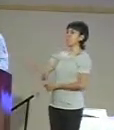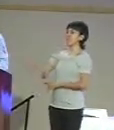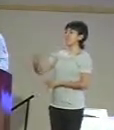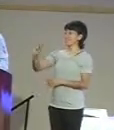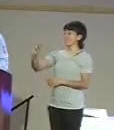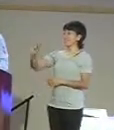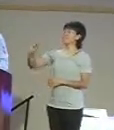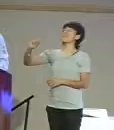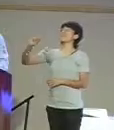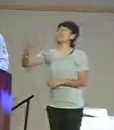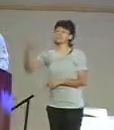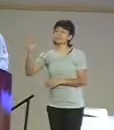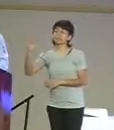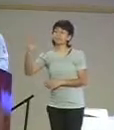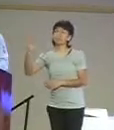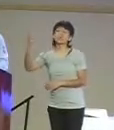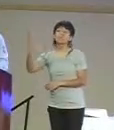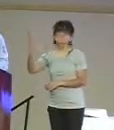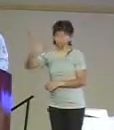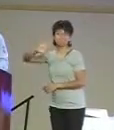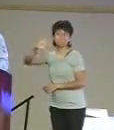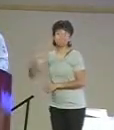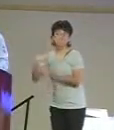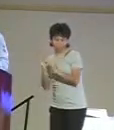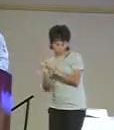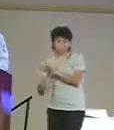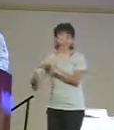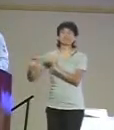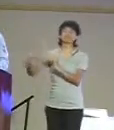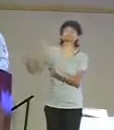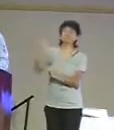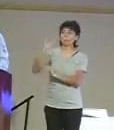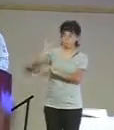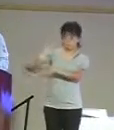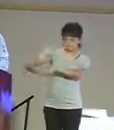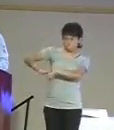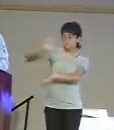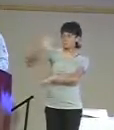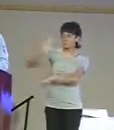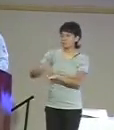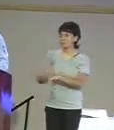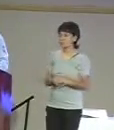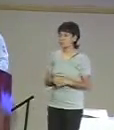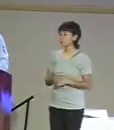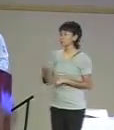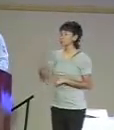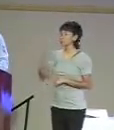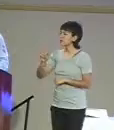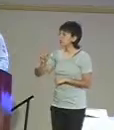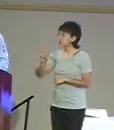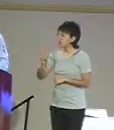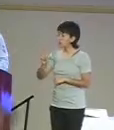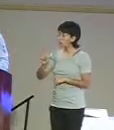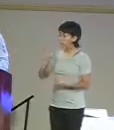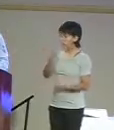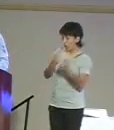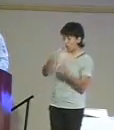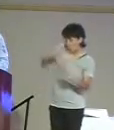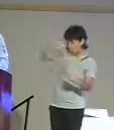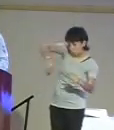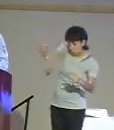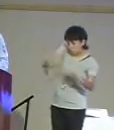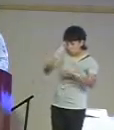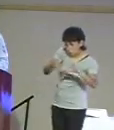un incremento sustancial. Sin embargo, la mortalidad de los nacidos